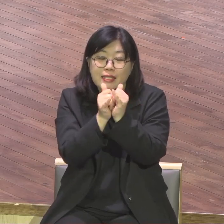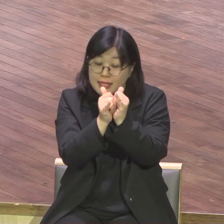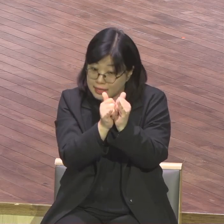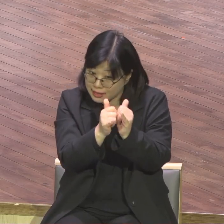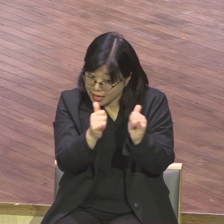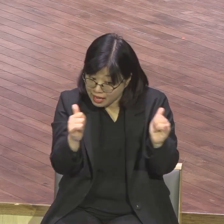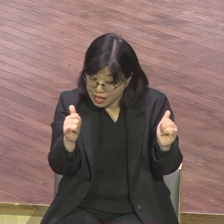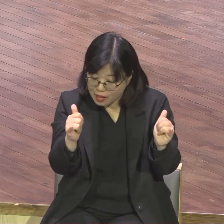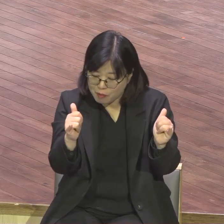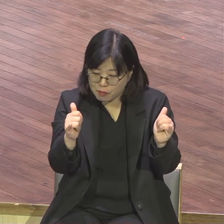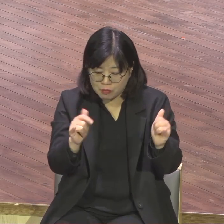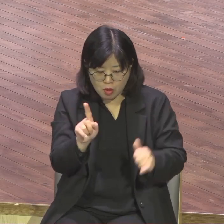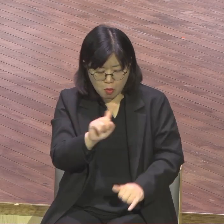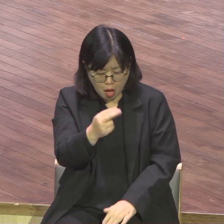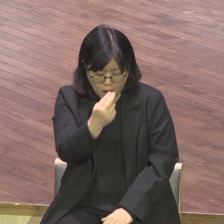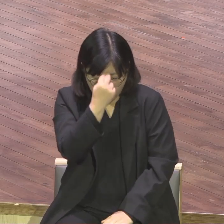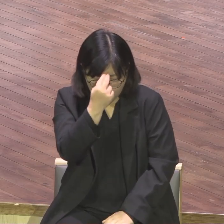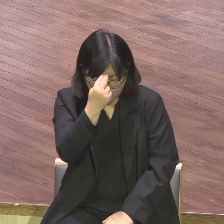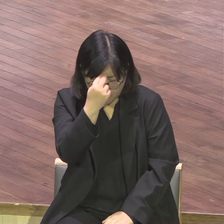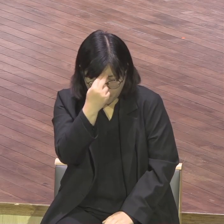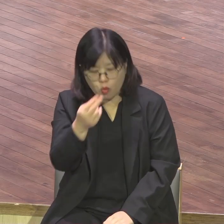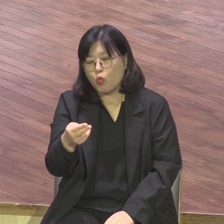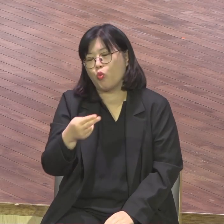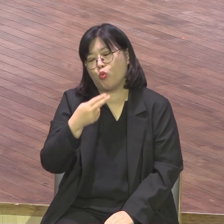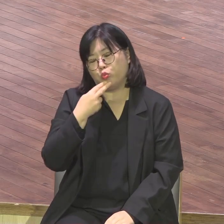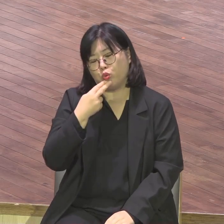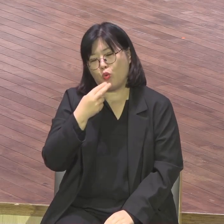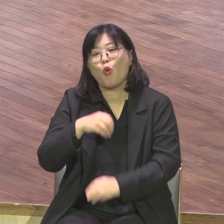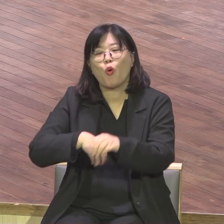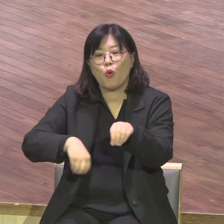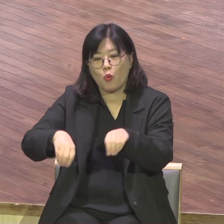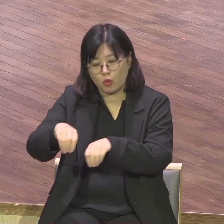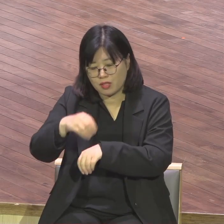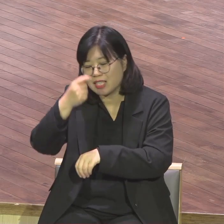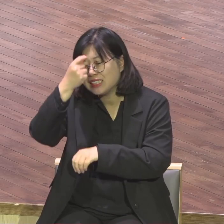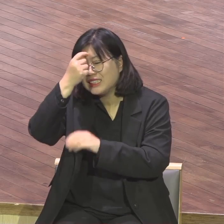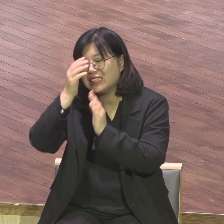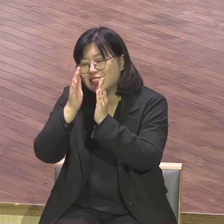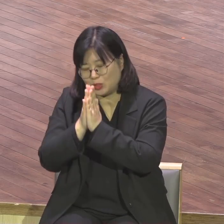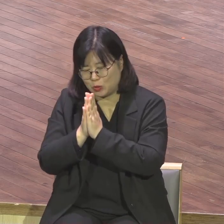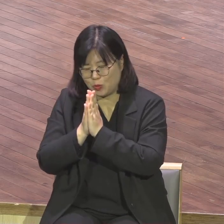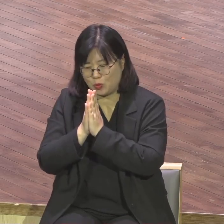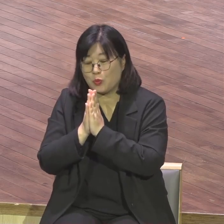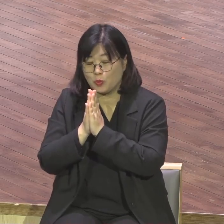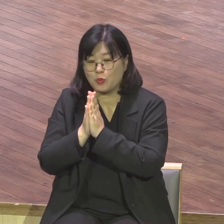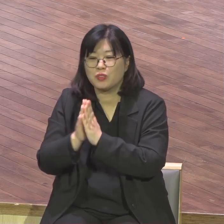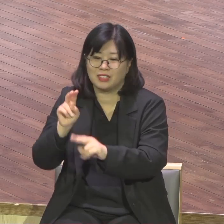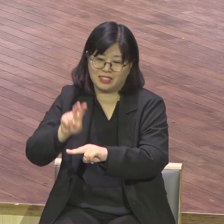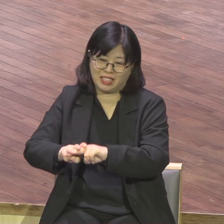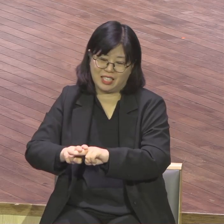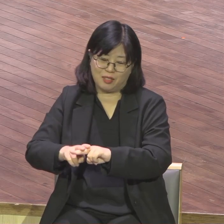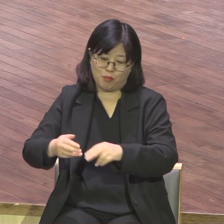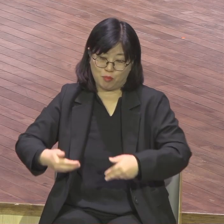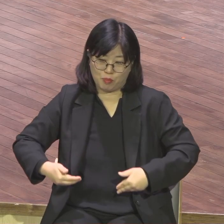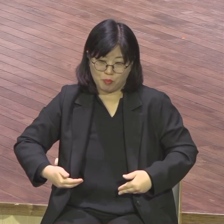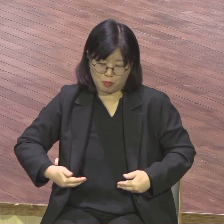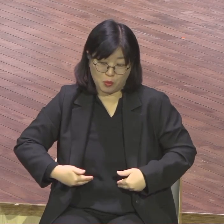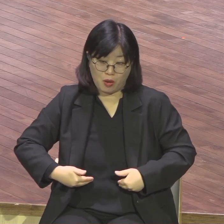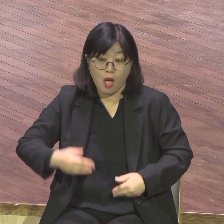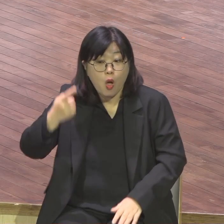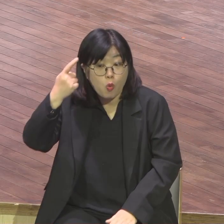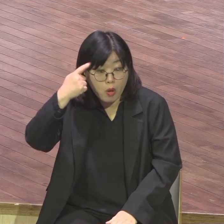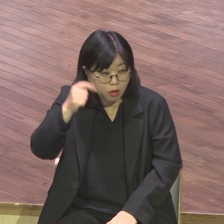골목 없어요. 우리는 못할 게 없어요. 막힐 게 없어요. 왜? 기도란 무기가 있기